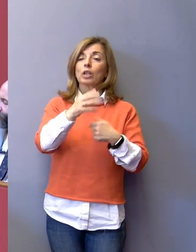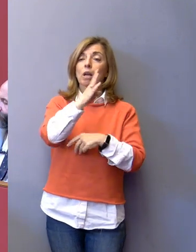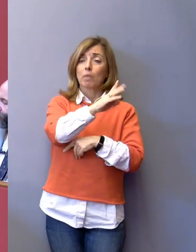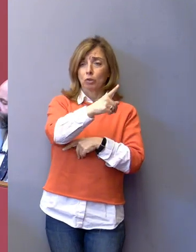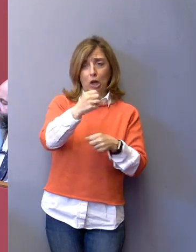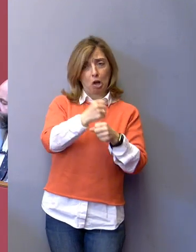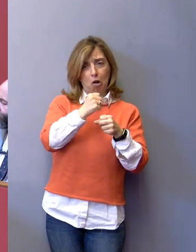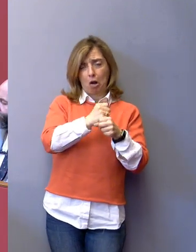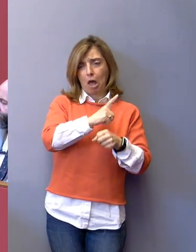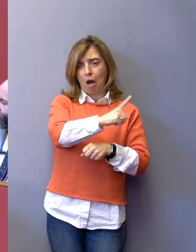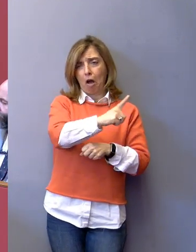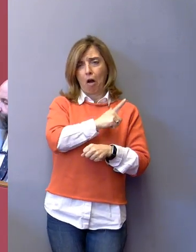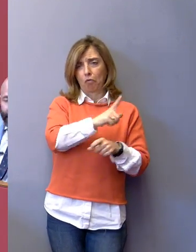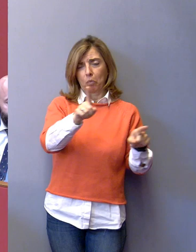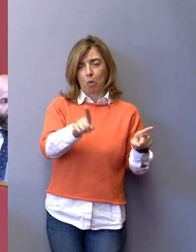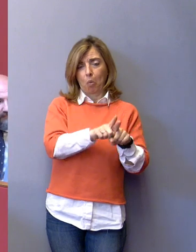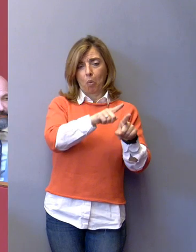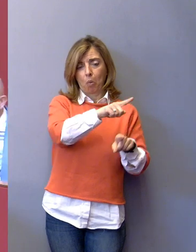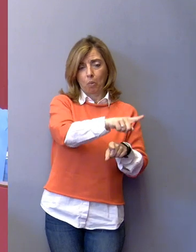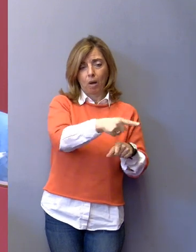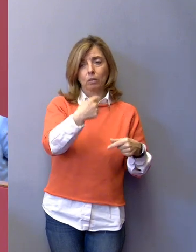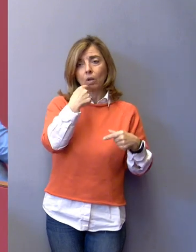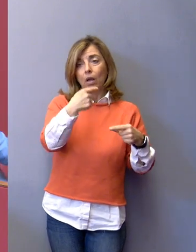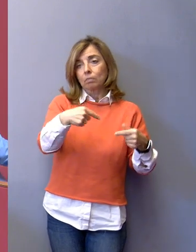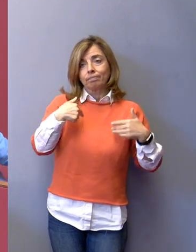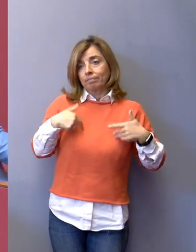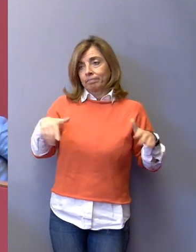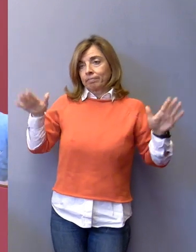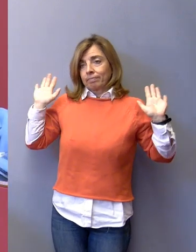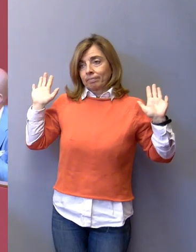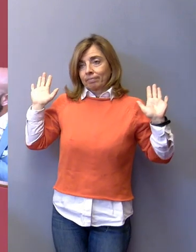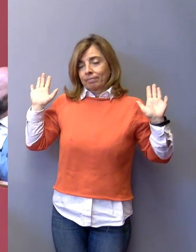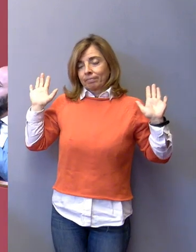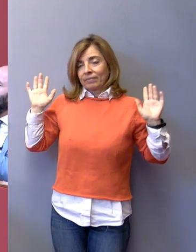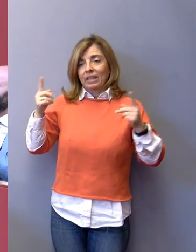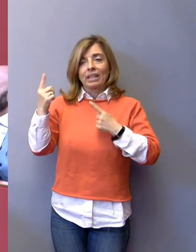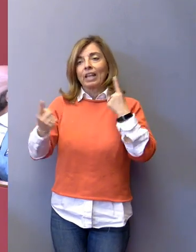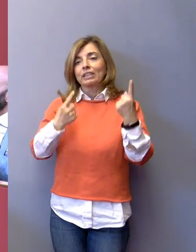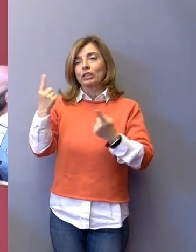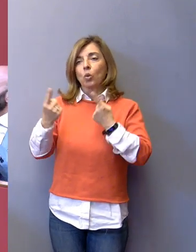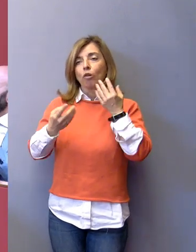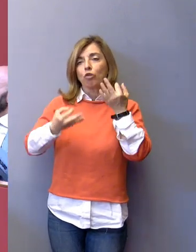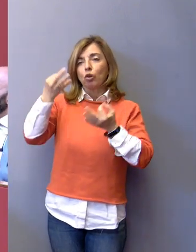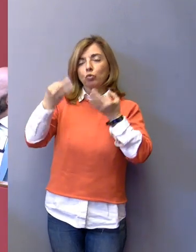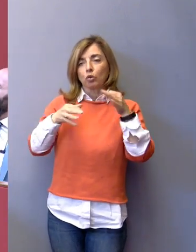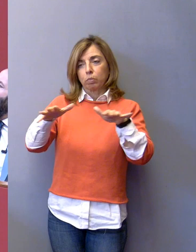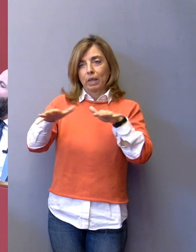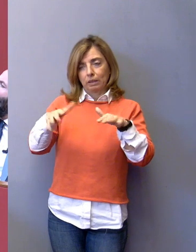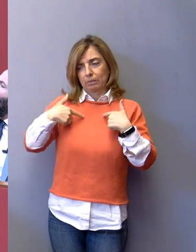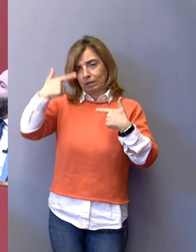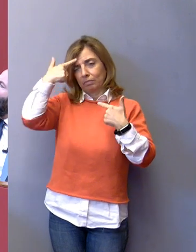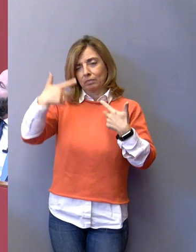dichiarato di alzare le mani visto la situazione della giurisprudenza amministrativa che ben conosciamo